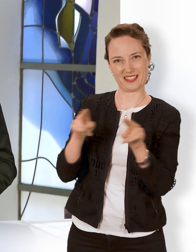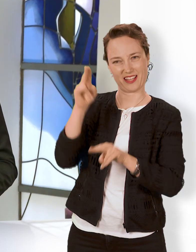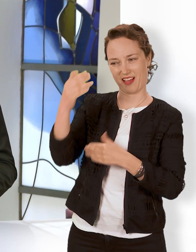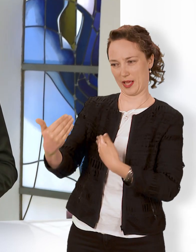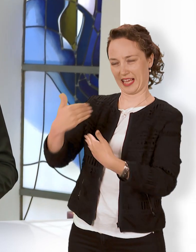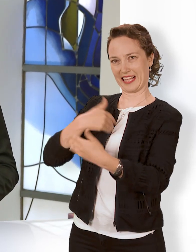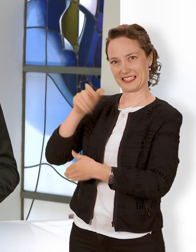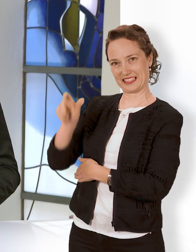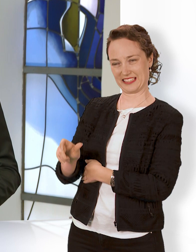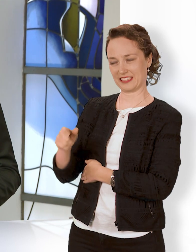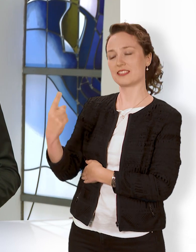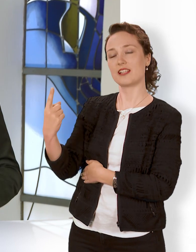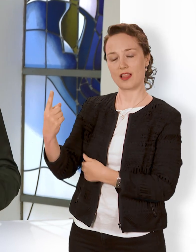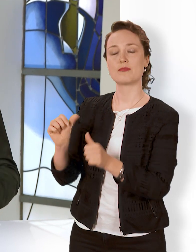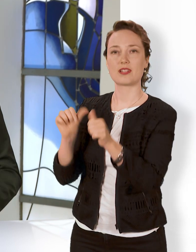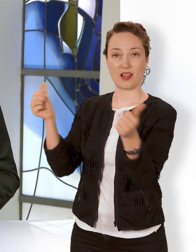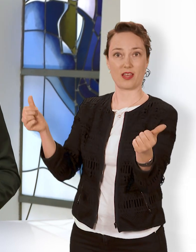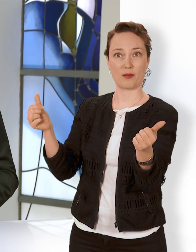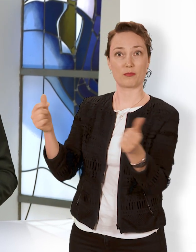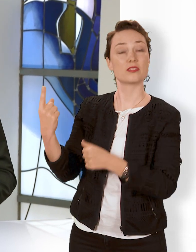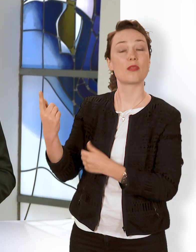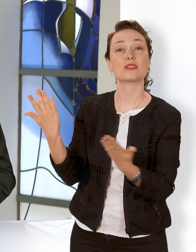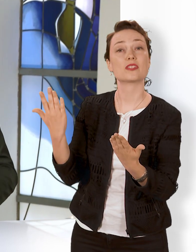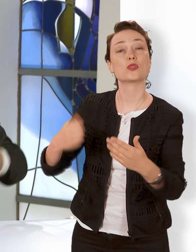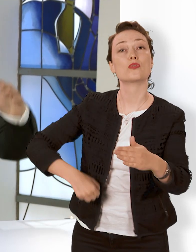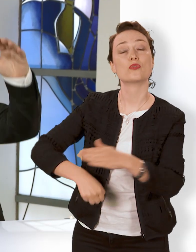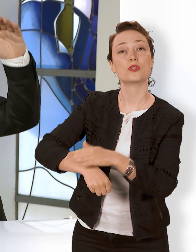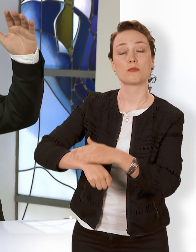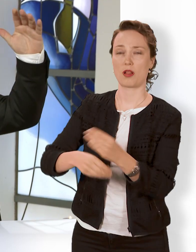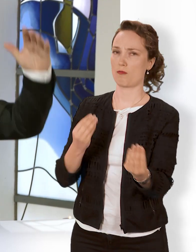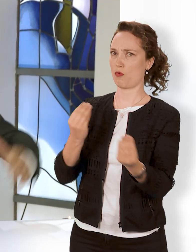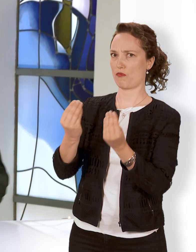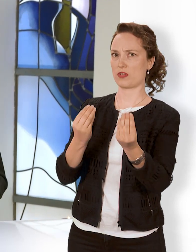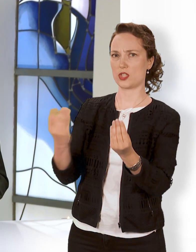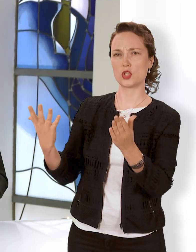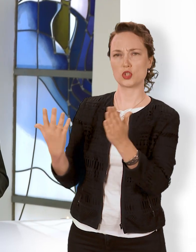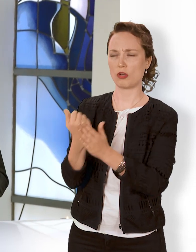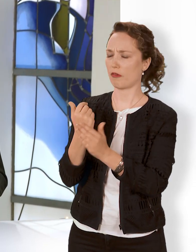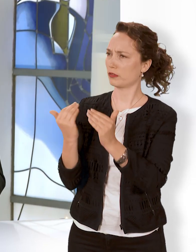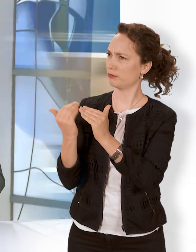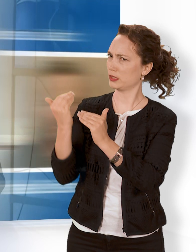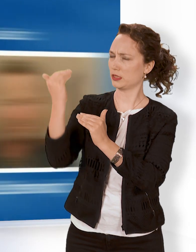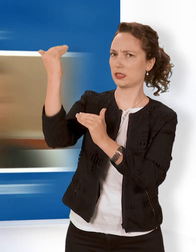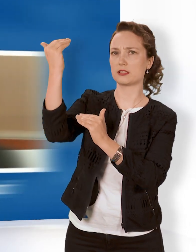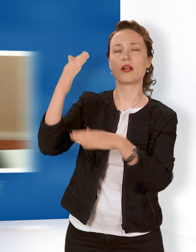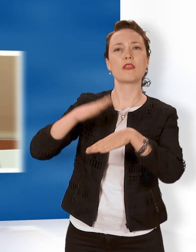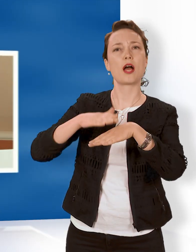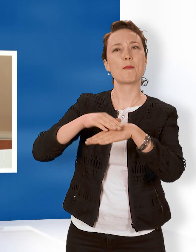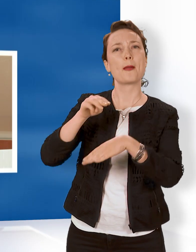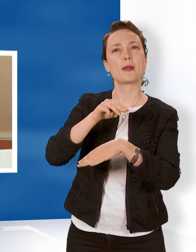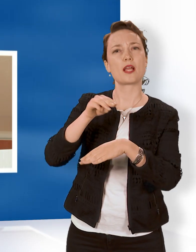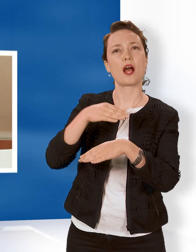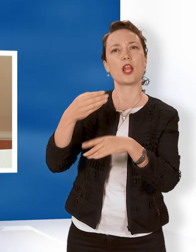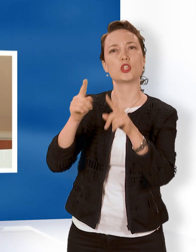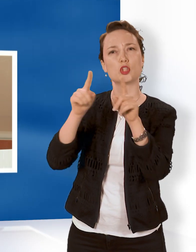haben, erlebt. Ein Fußballprofi, der es ganz nach oben geschafft hat. Michael Sternkopf,